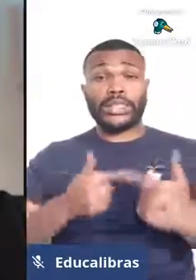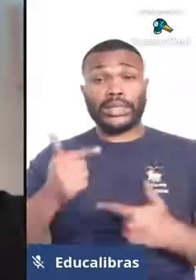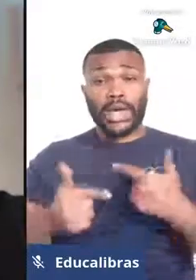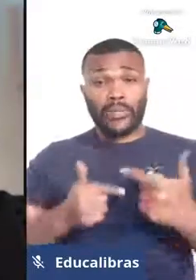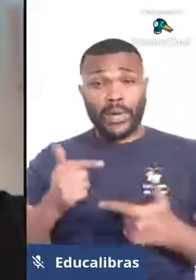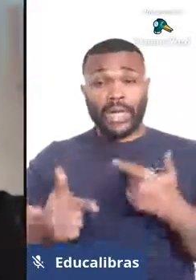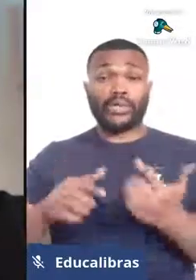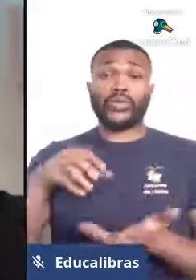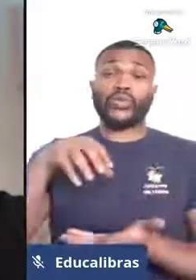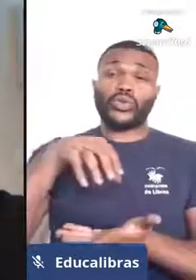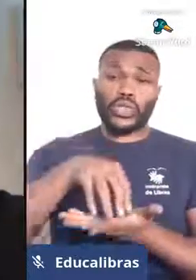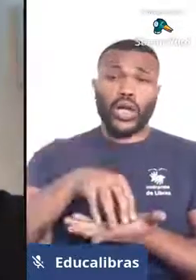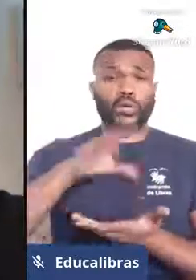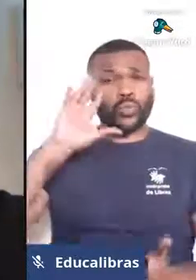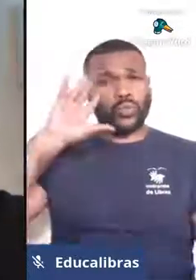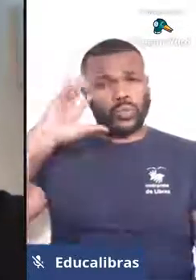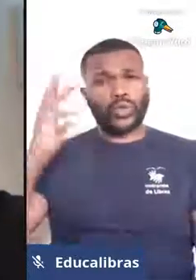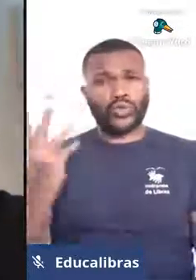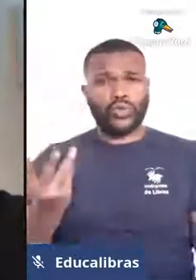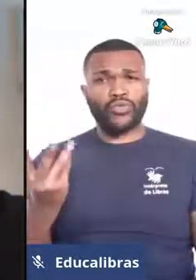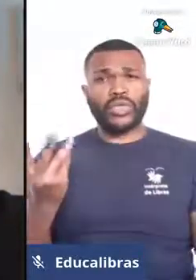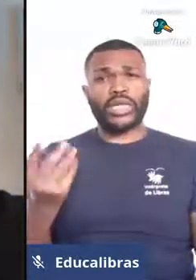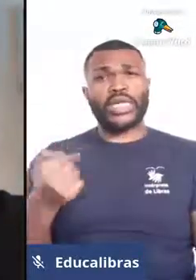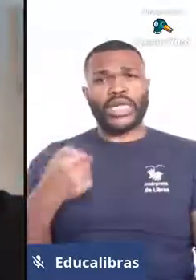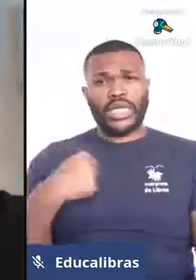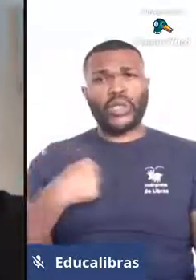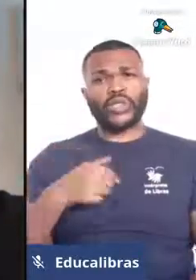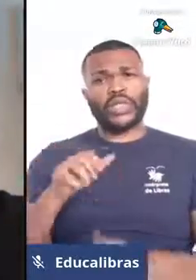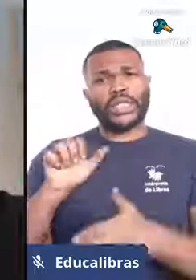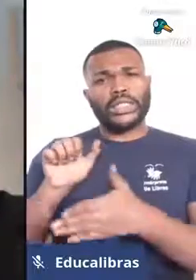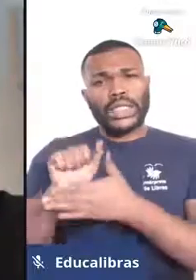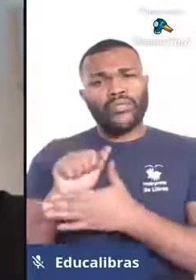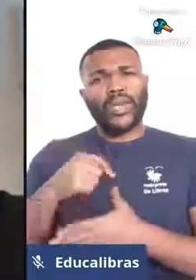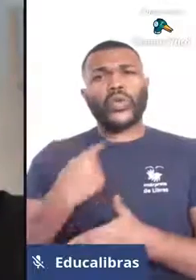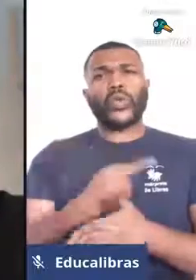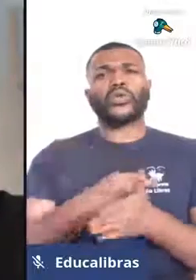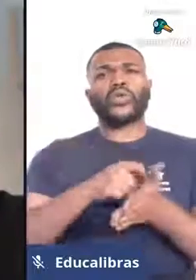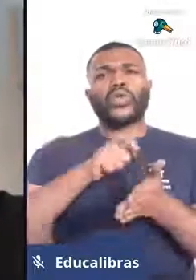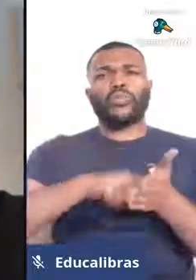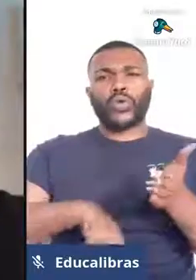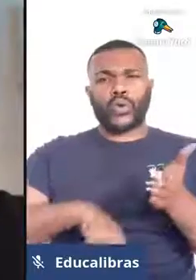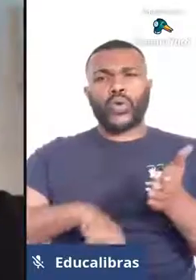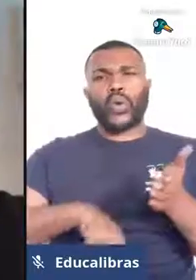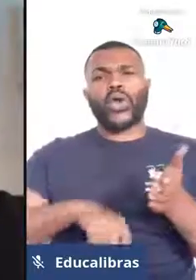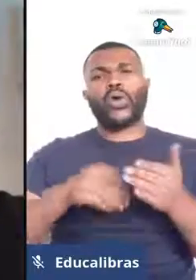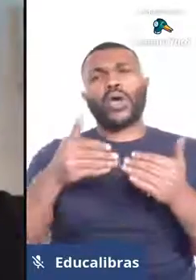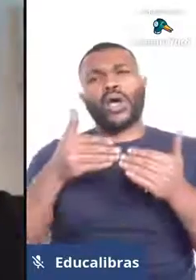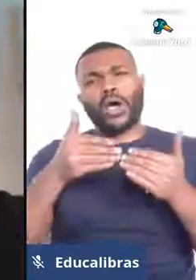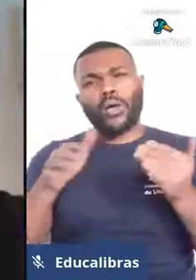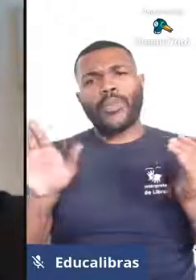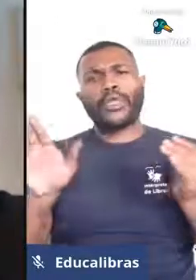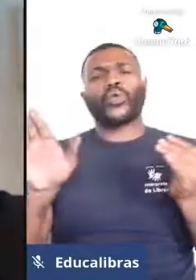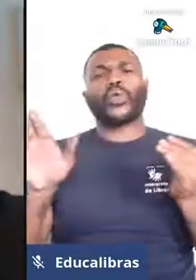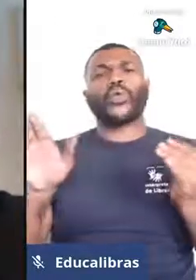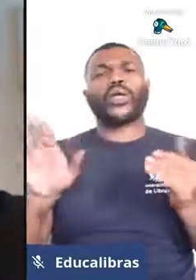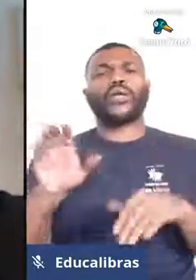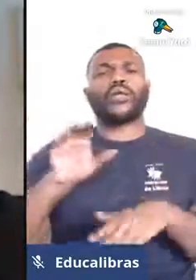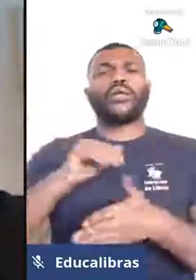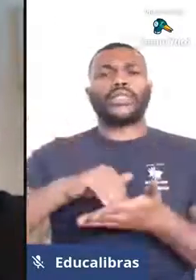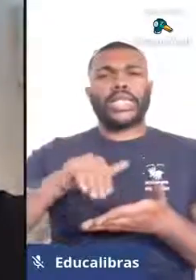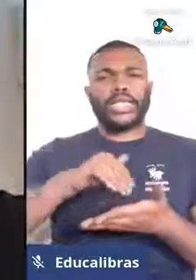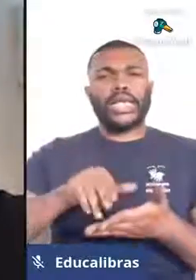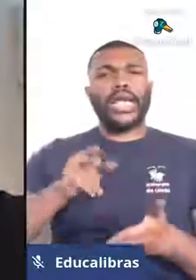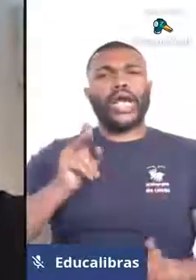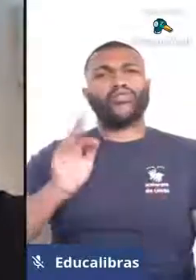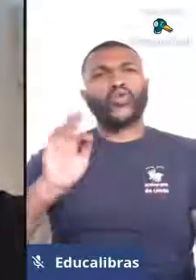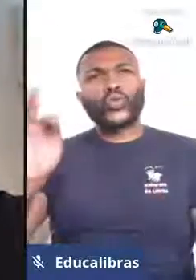institucional para resolver. Nós já estamos escrevendo aqui nossos protocolos de abertura, de quando a Secretaria voltar a funcionar